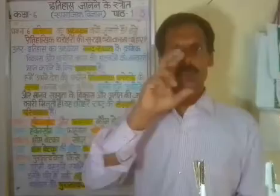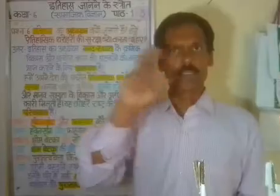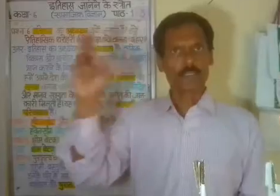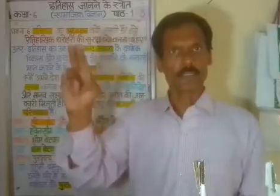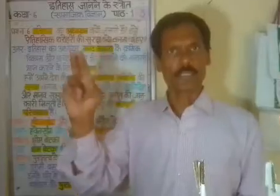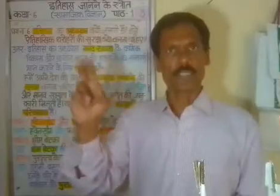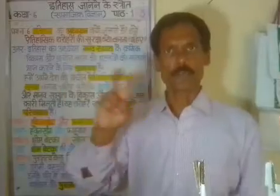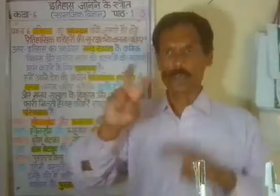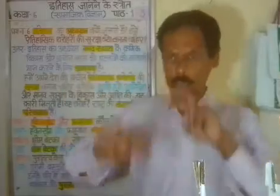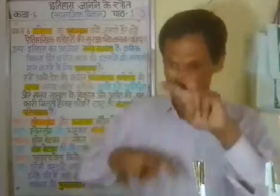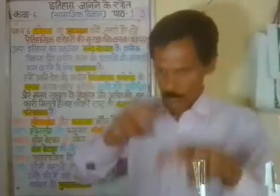पुरातत्व